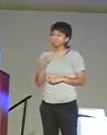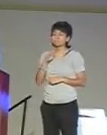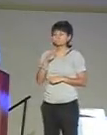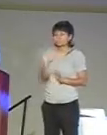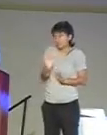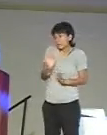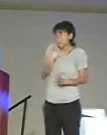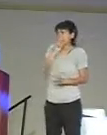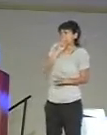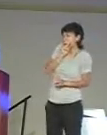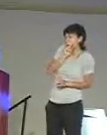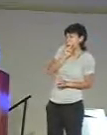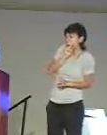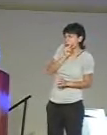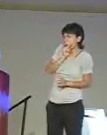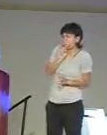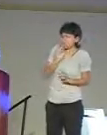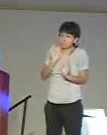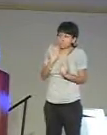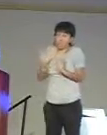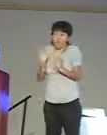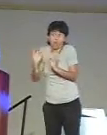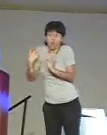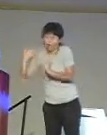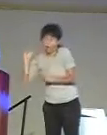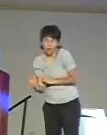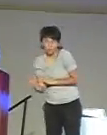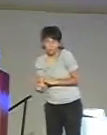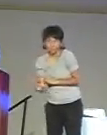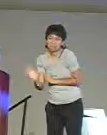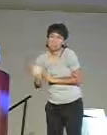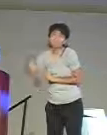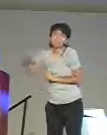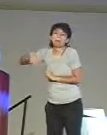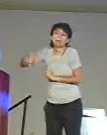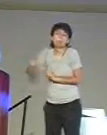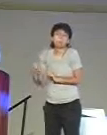o no, ¿verdad? Porque también se vale que esto no nos importe un bledo,